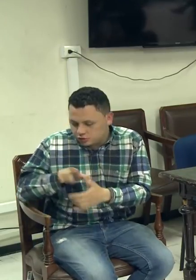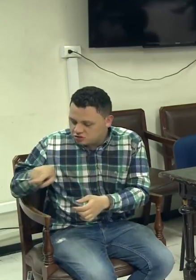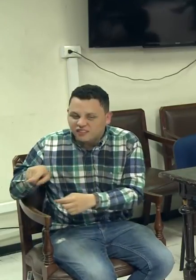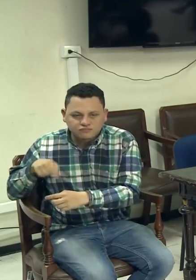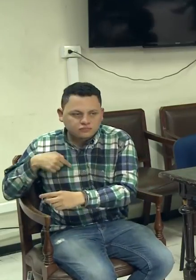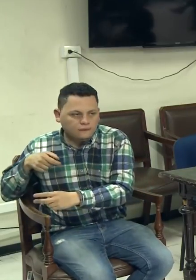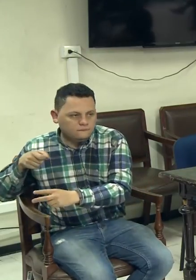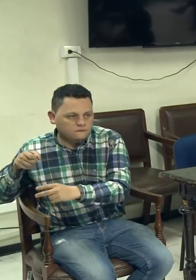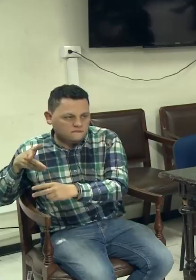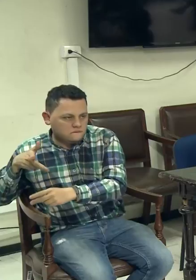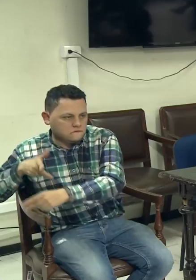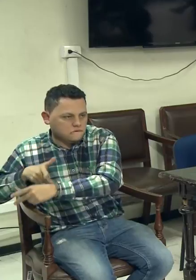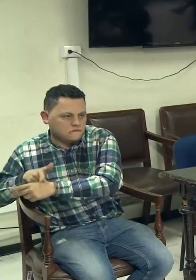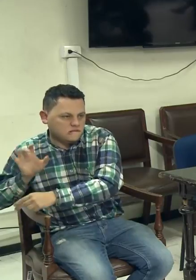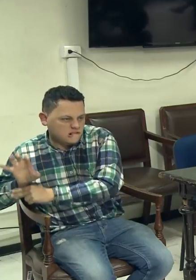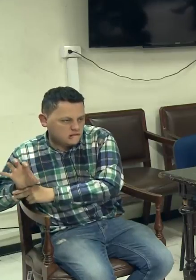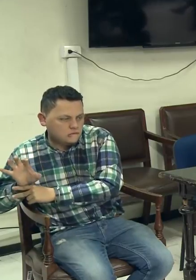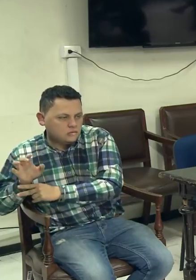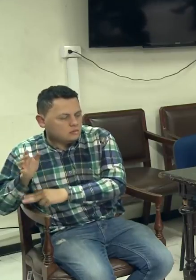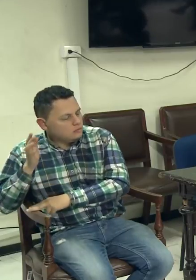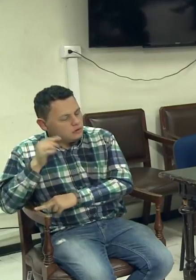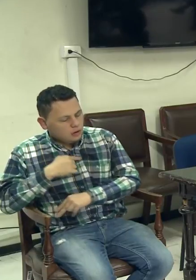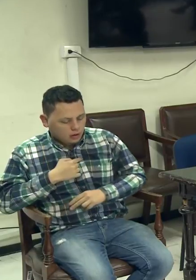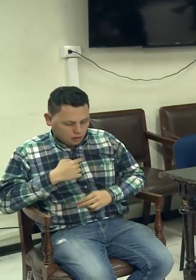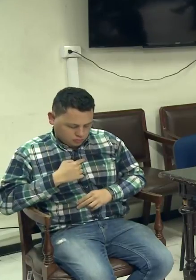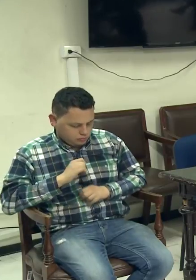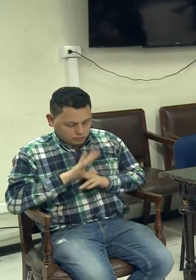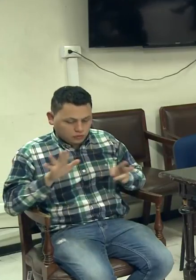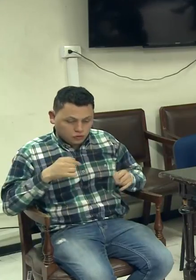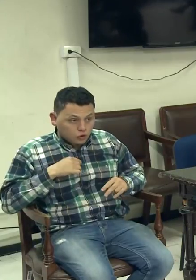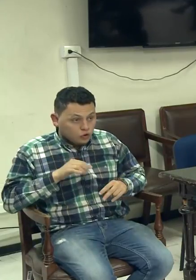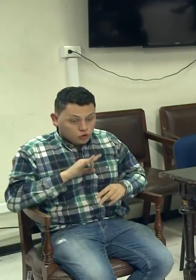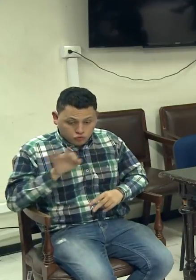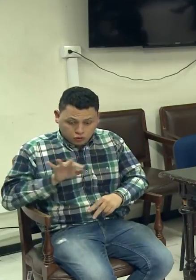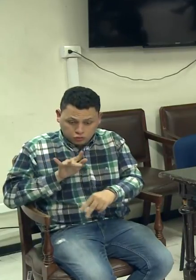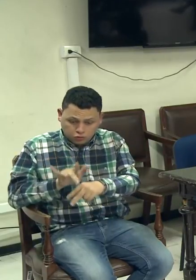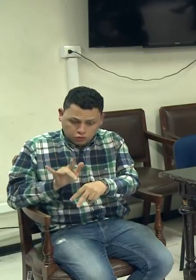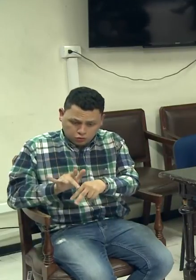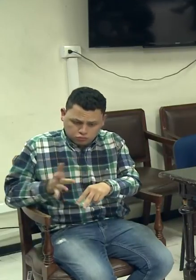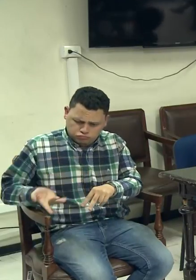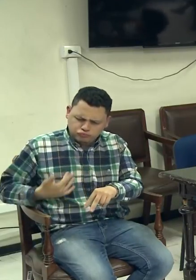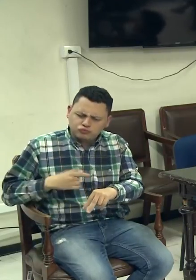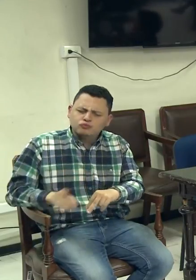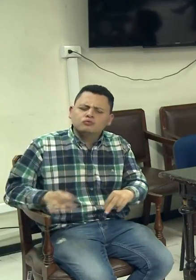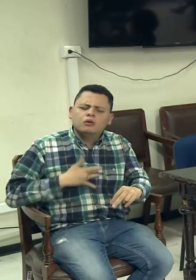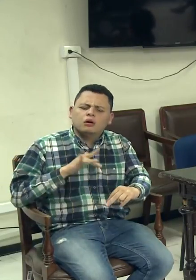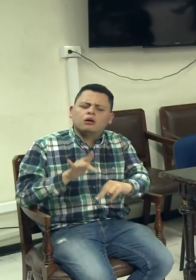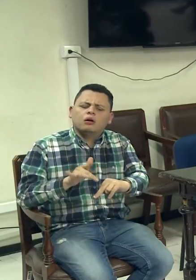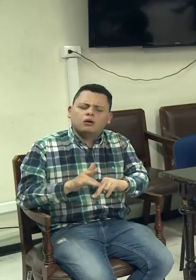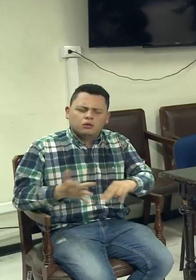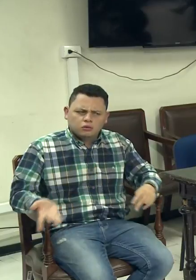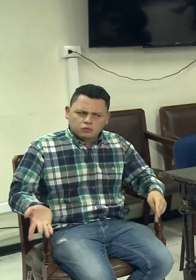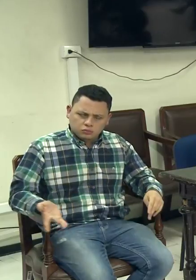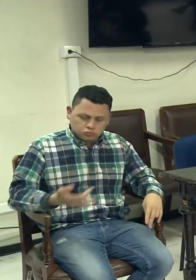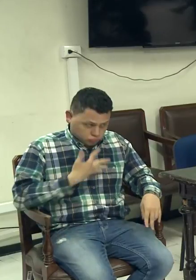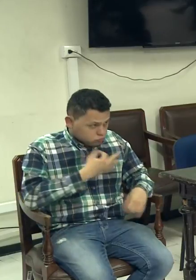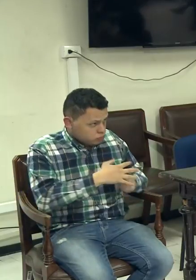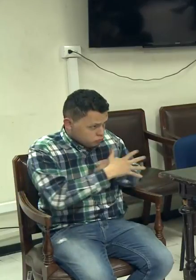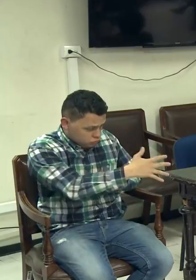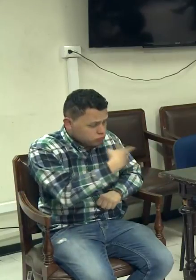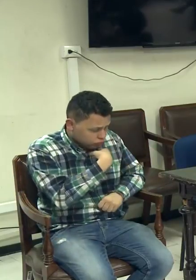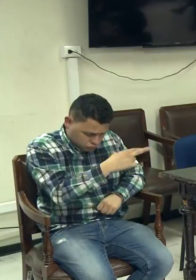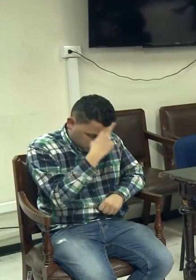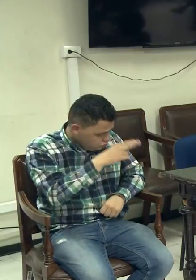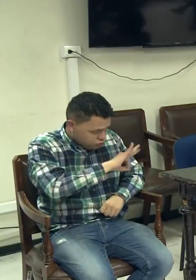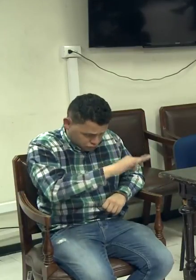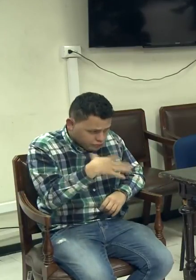¿Entiende cómo es? Porque claro, la primera cosa es, yo a ti nunca te toqué, ¿no? Y era cierto, y sí,